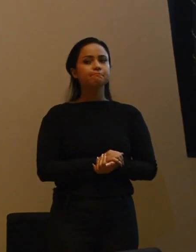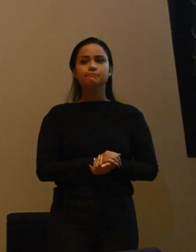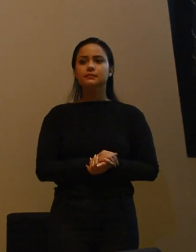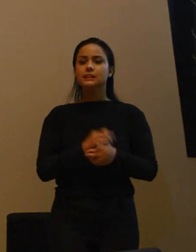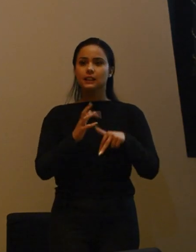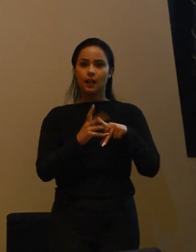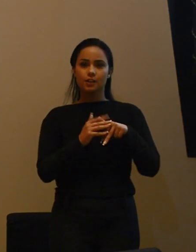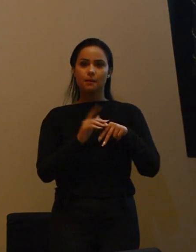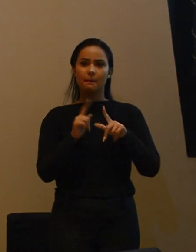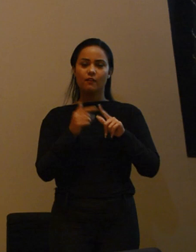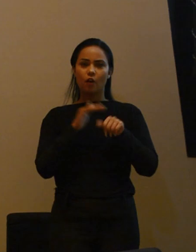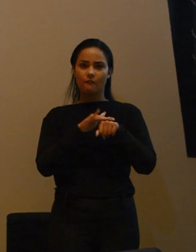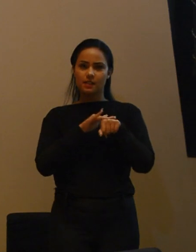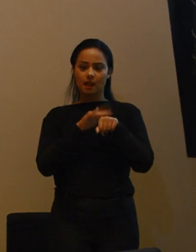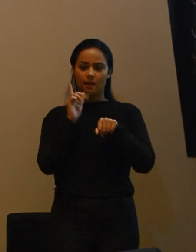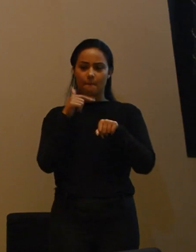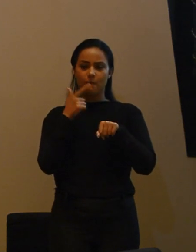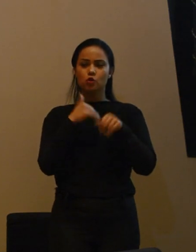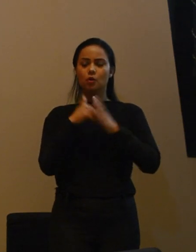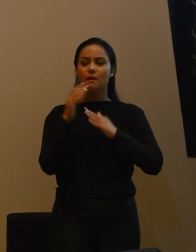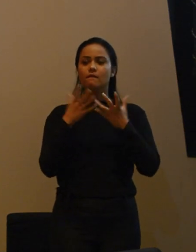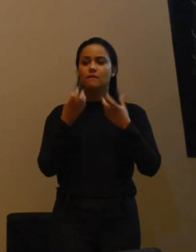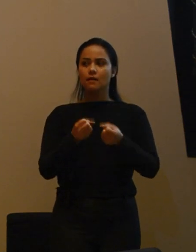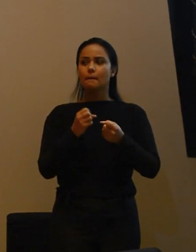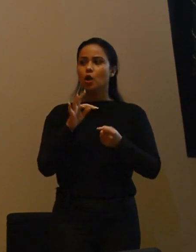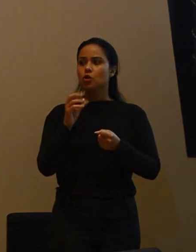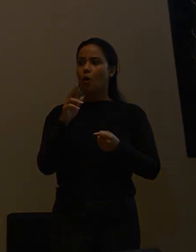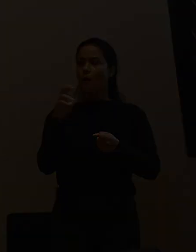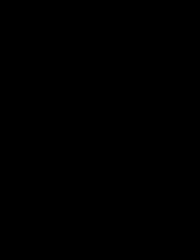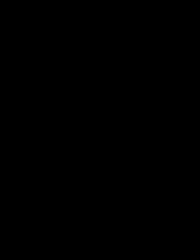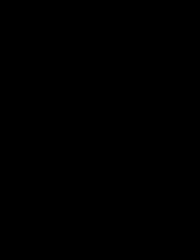mas a gente vai conversar daqui a pouquinho sobre isso. Vamos então, Torres.